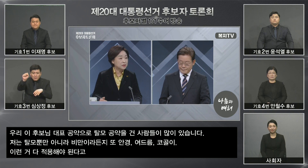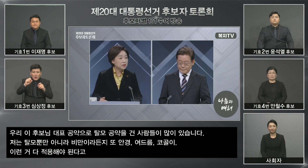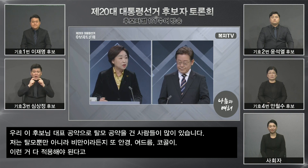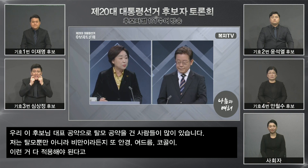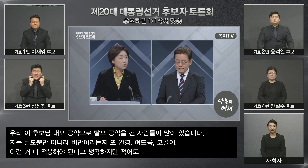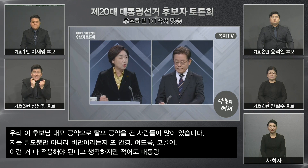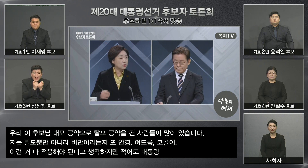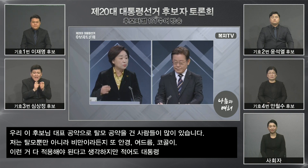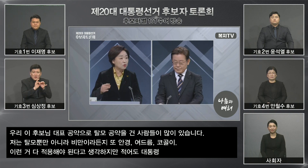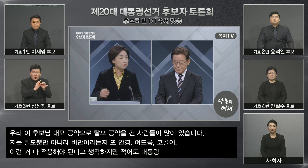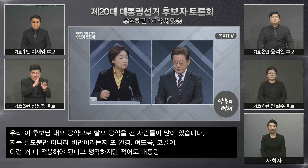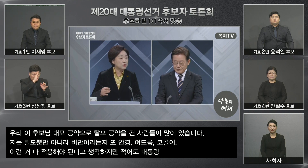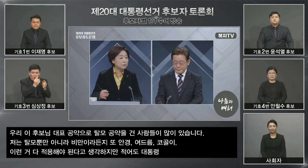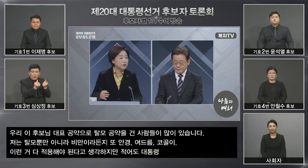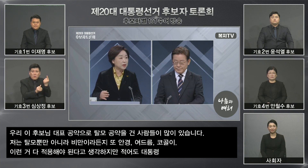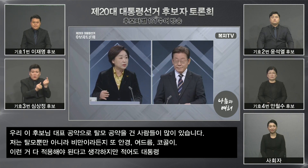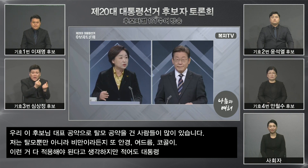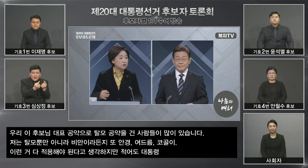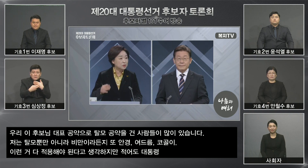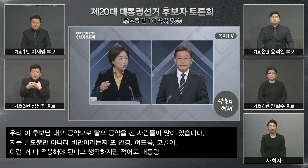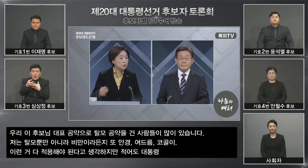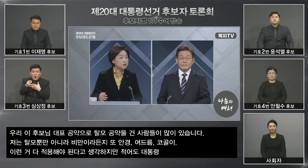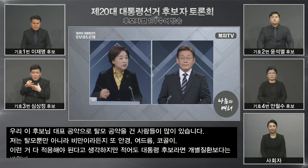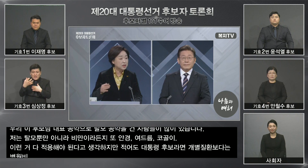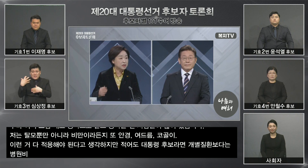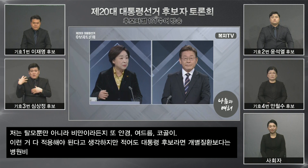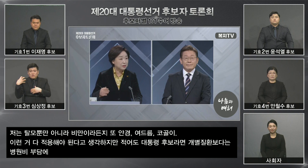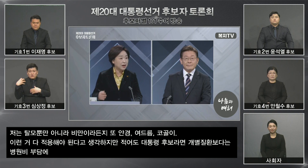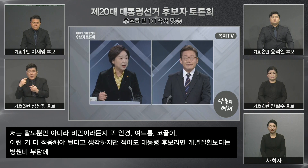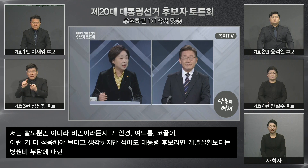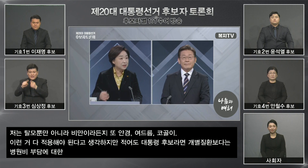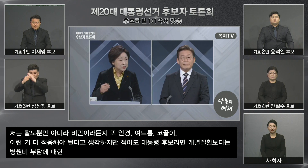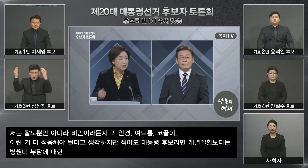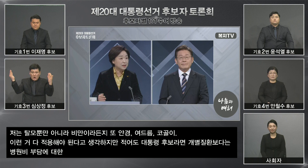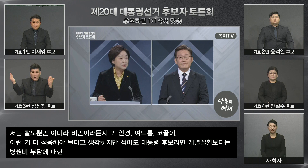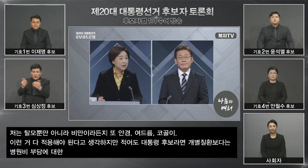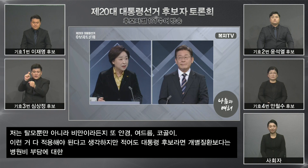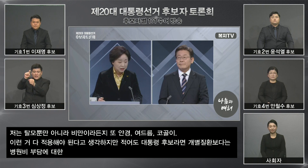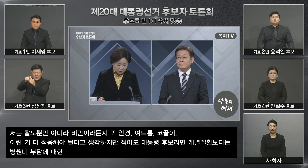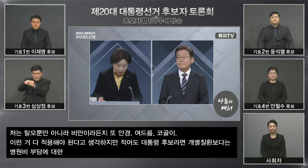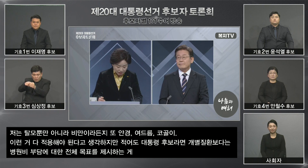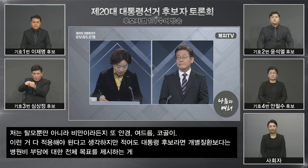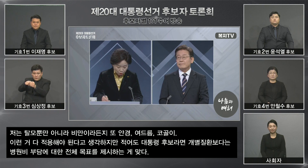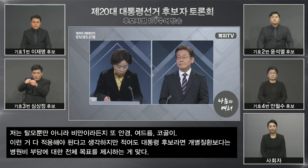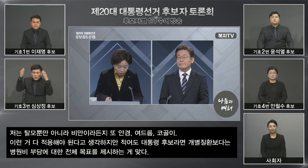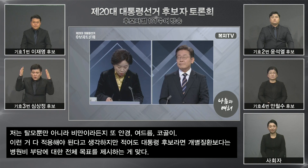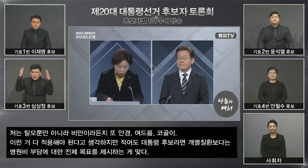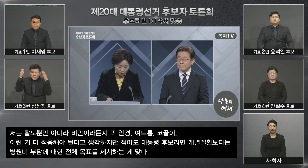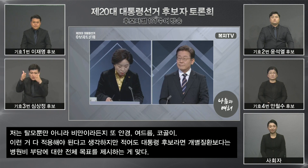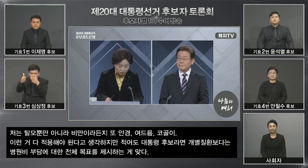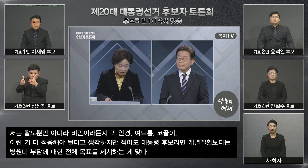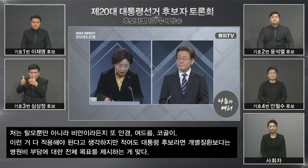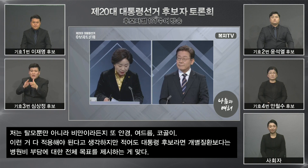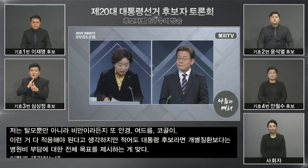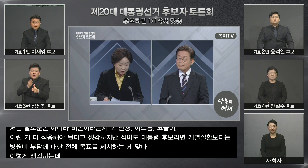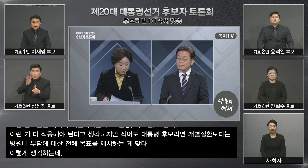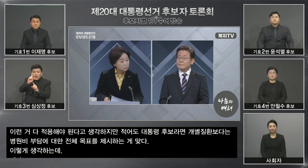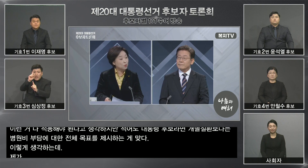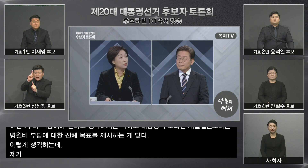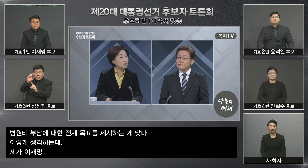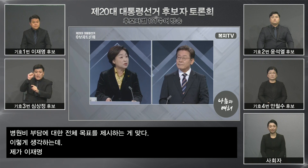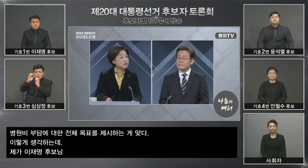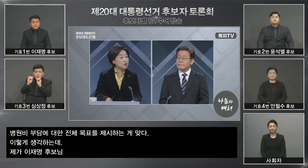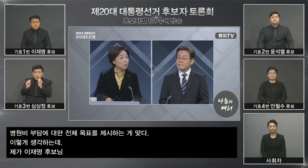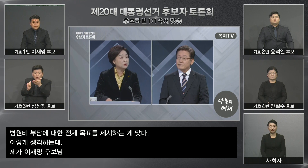질환보다는 병원비 부담에 대한 전체 목표를 제시하는 게 맞다 이렇게 생각하는데 제가 이재명 후보님 공약을 보니까